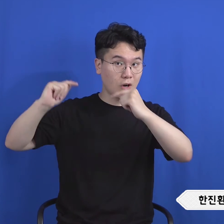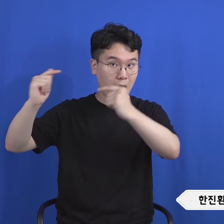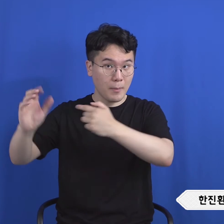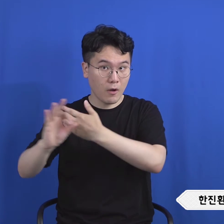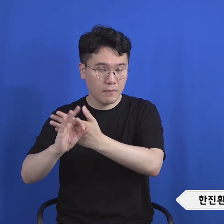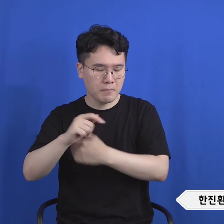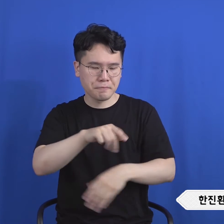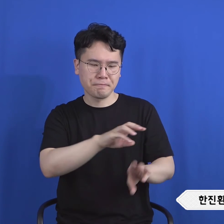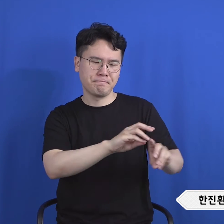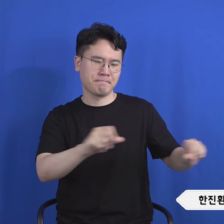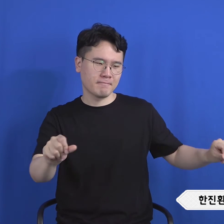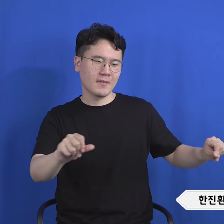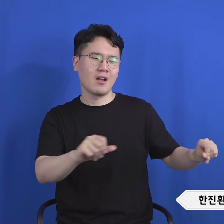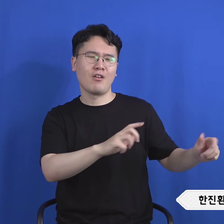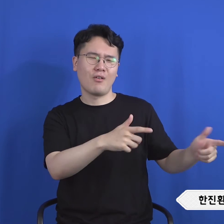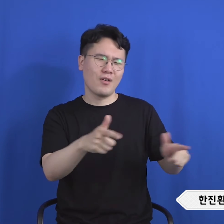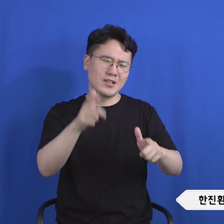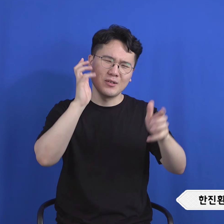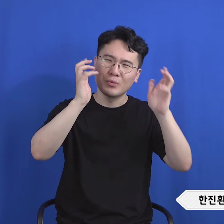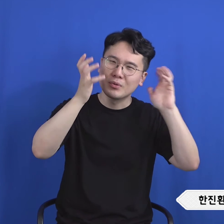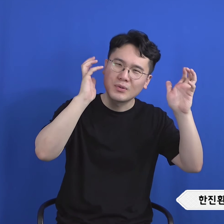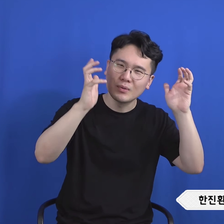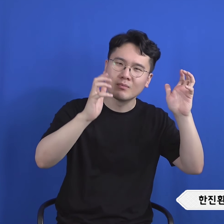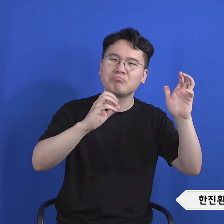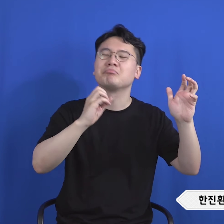소중한 추억이 되지 않겠는가?